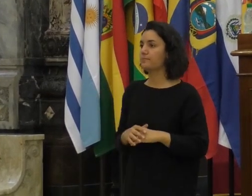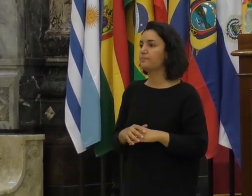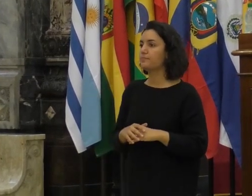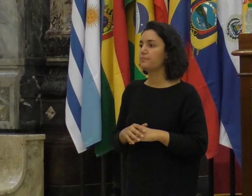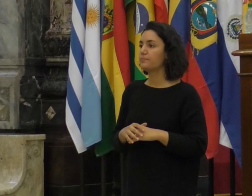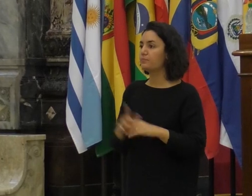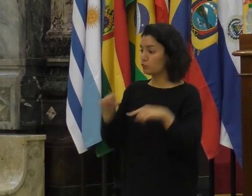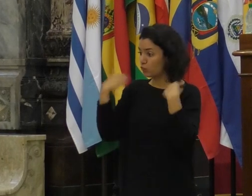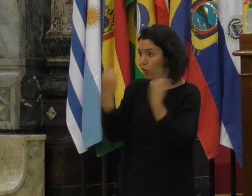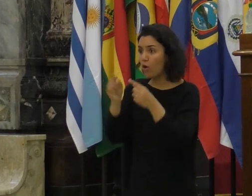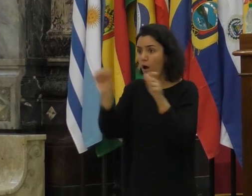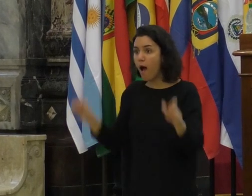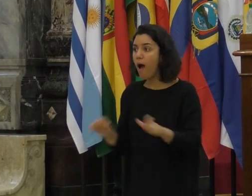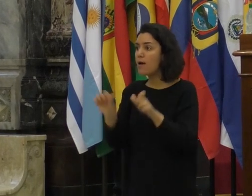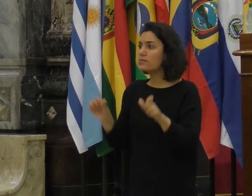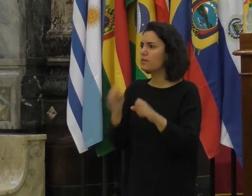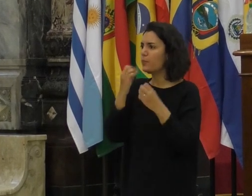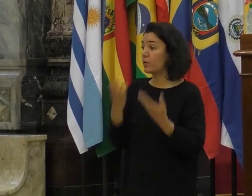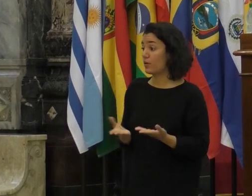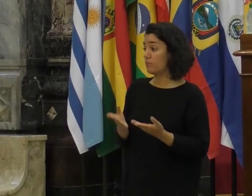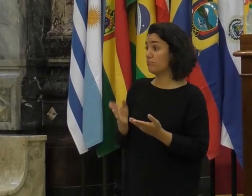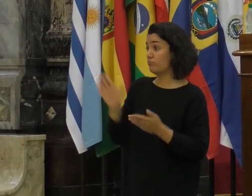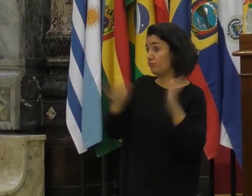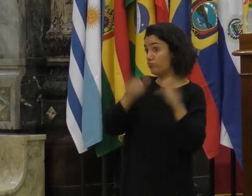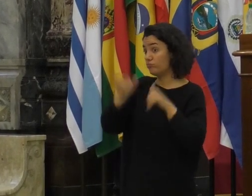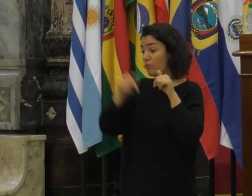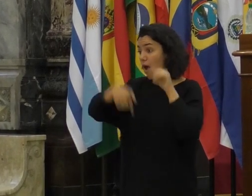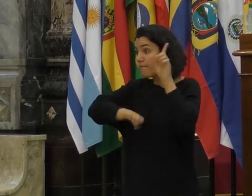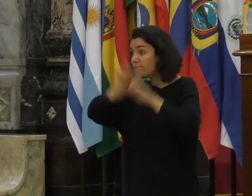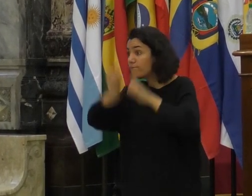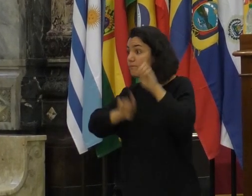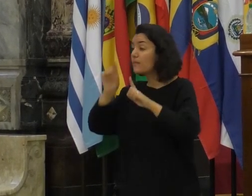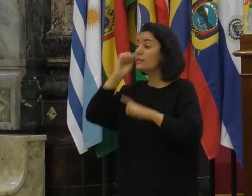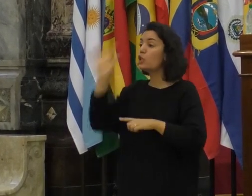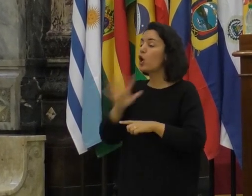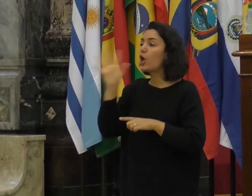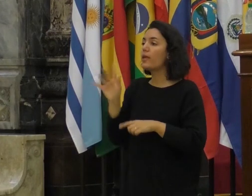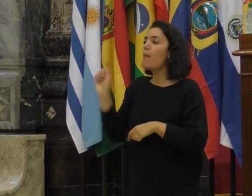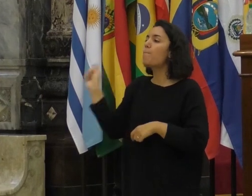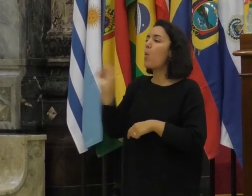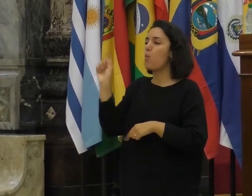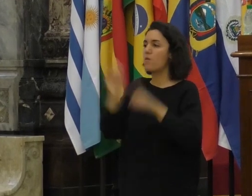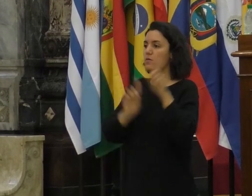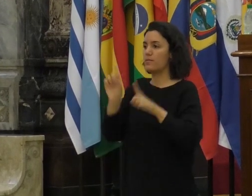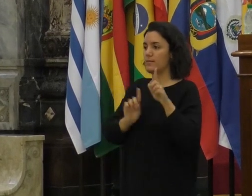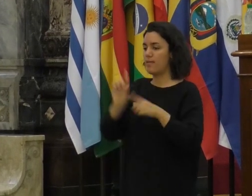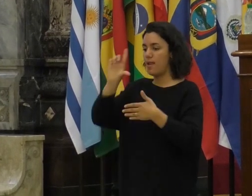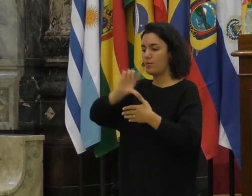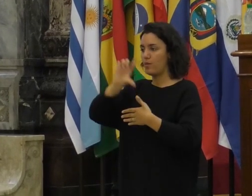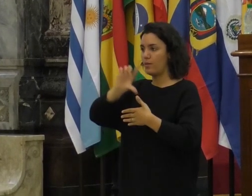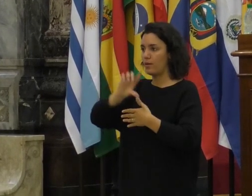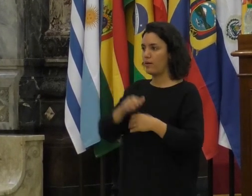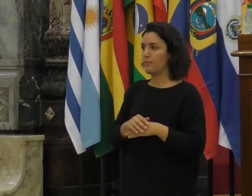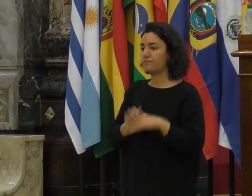hacemos convocados por la Facultad de Psicología de una universidad pública latinoamericana, una